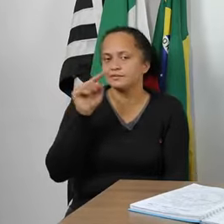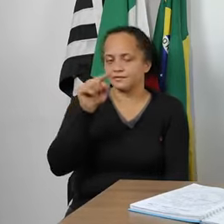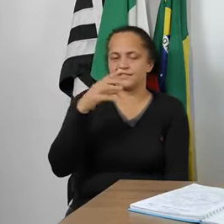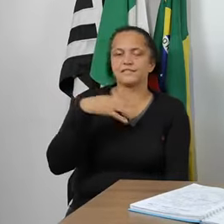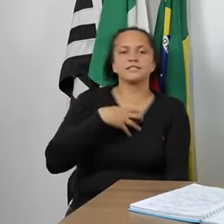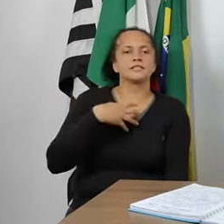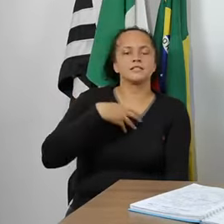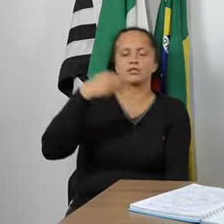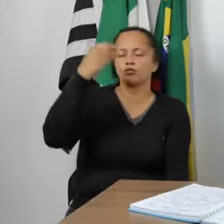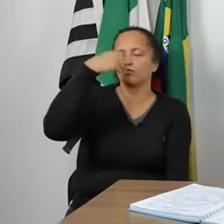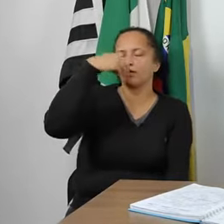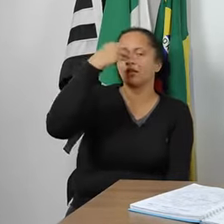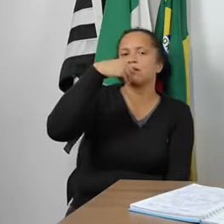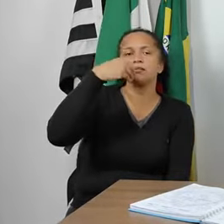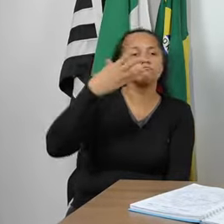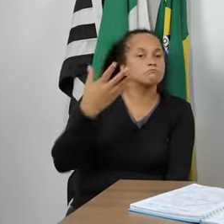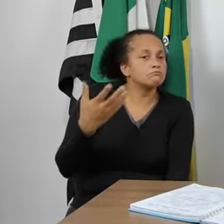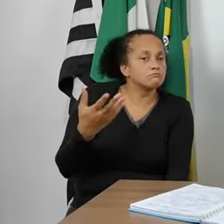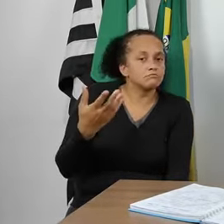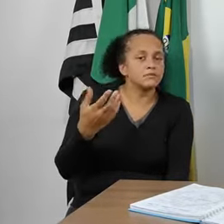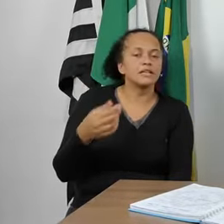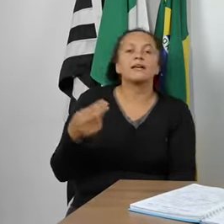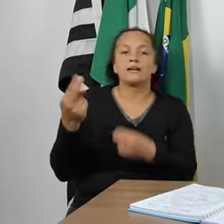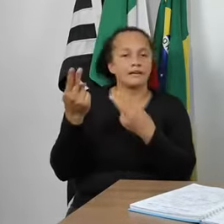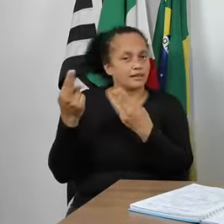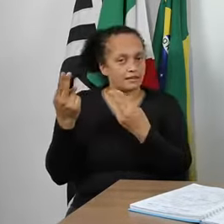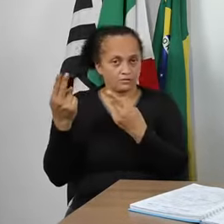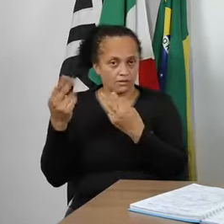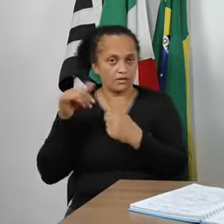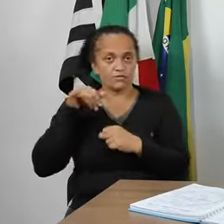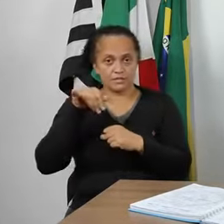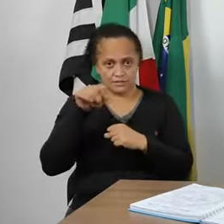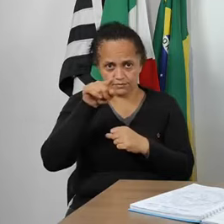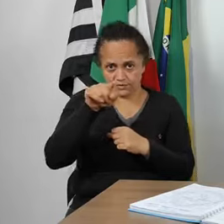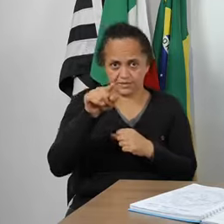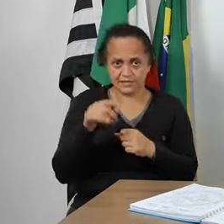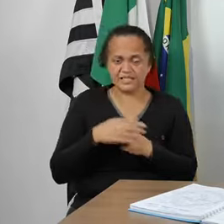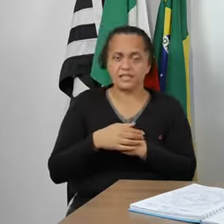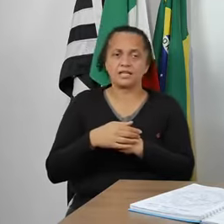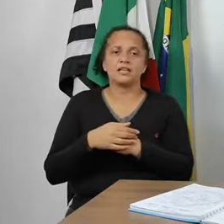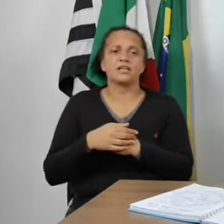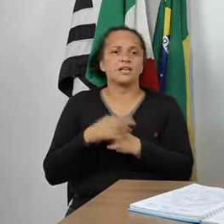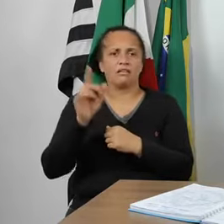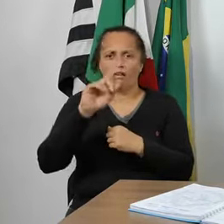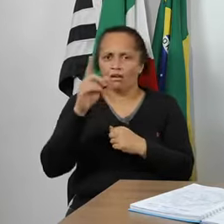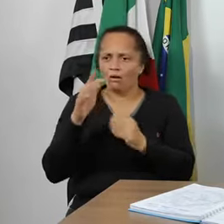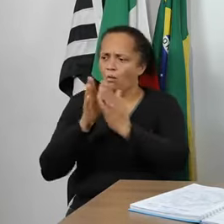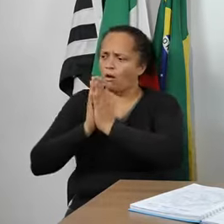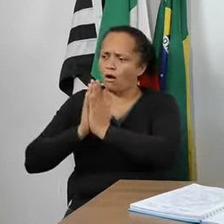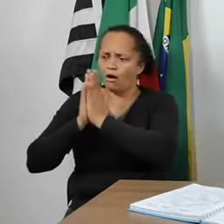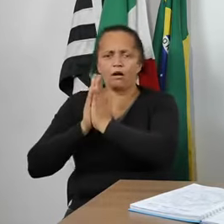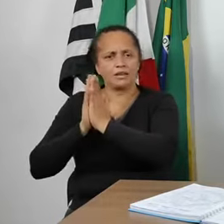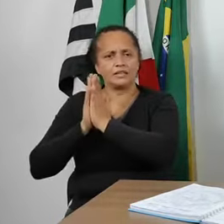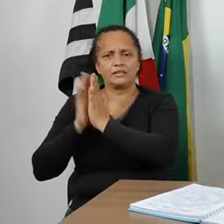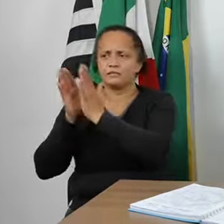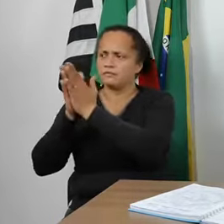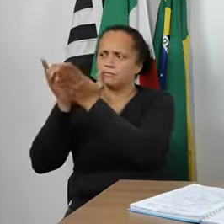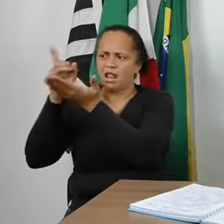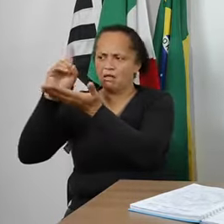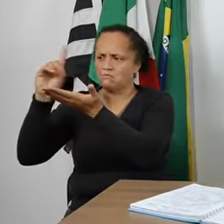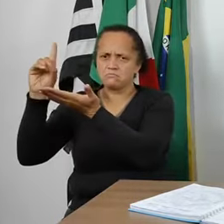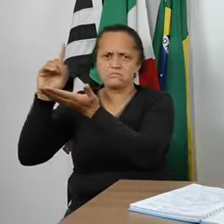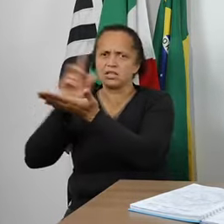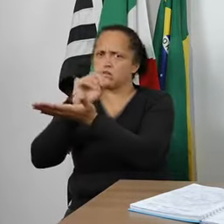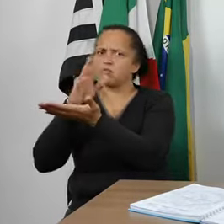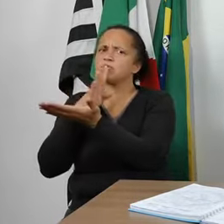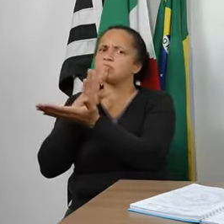mesma coisa se você faz jejum da oração e da palavra de Deus, automaticamente